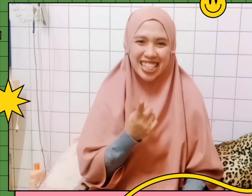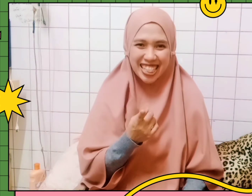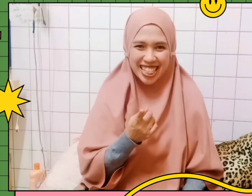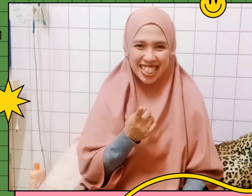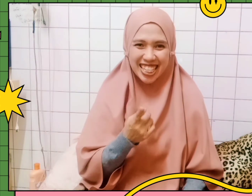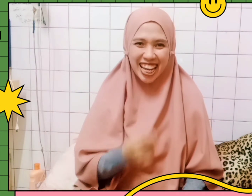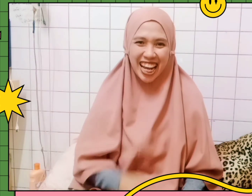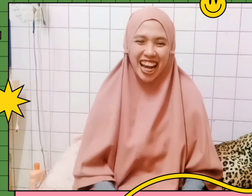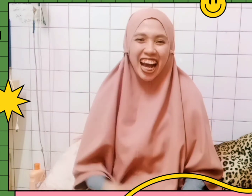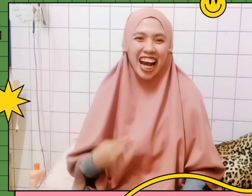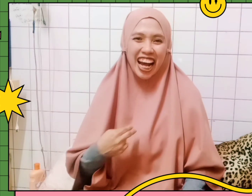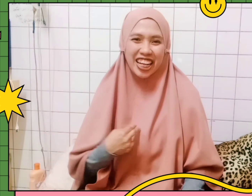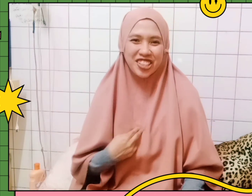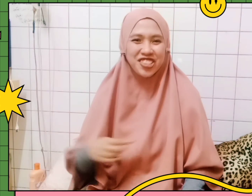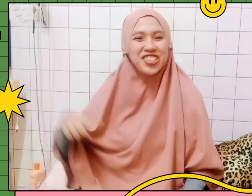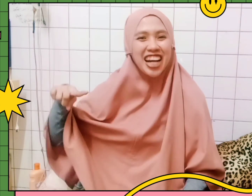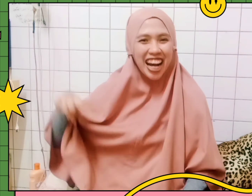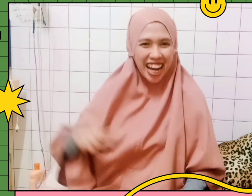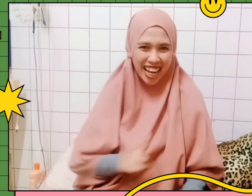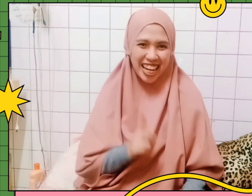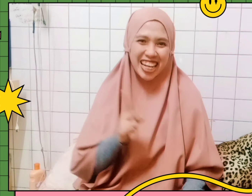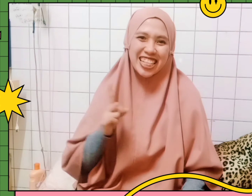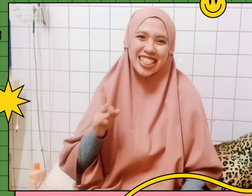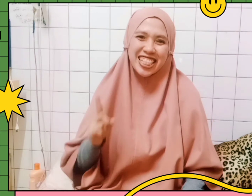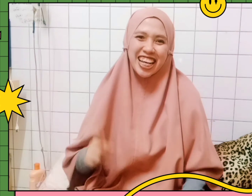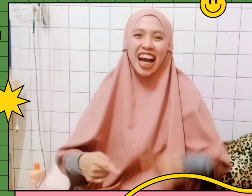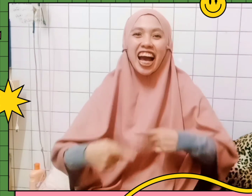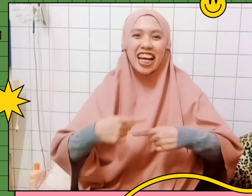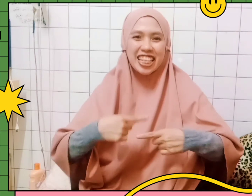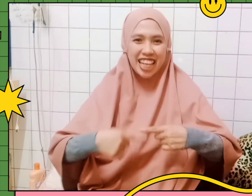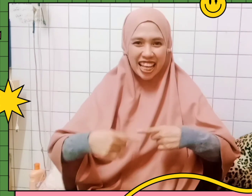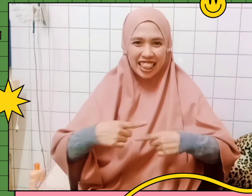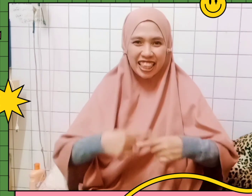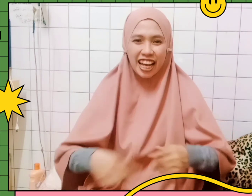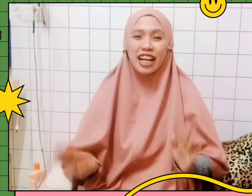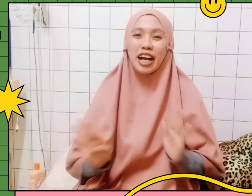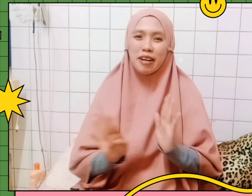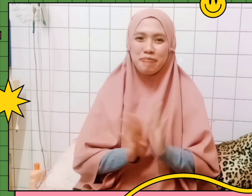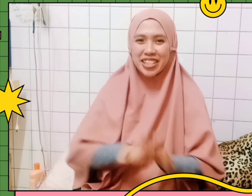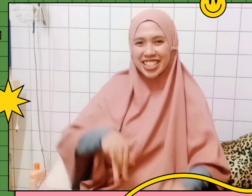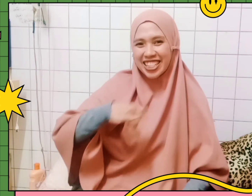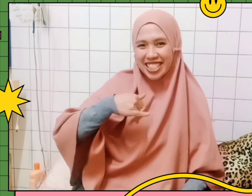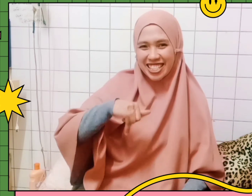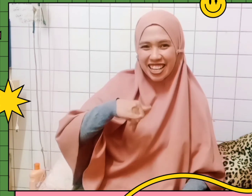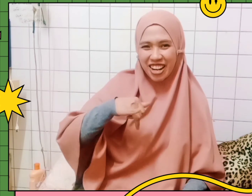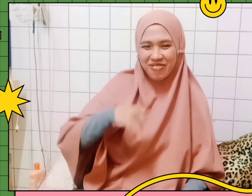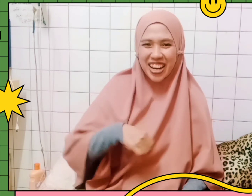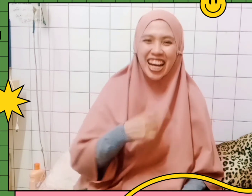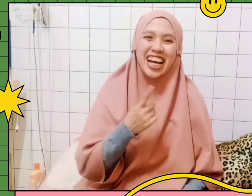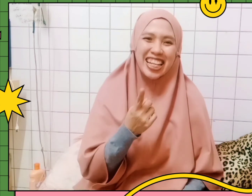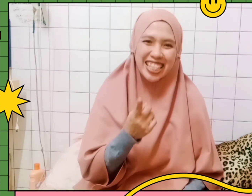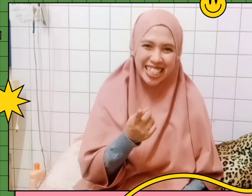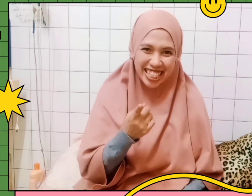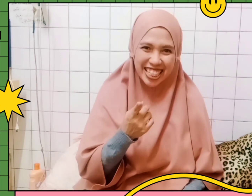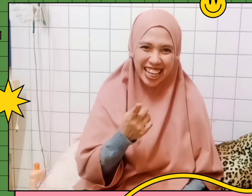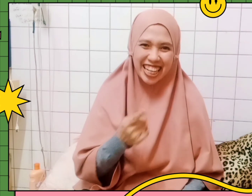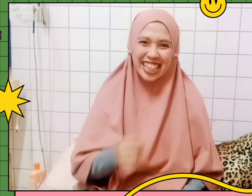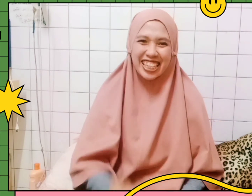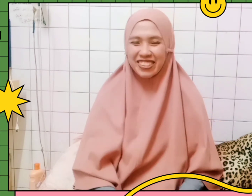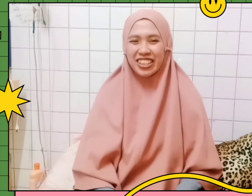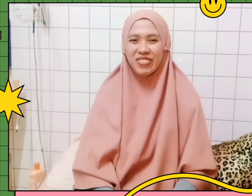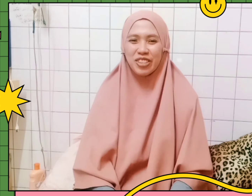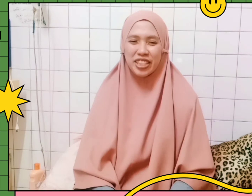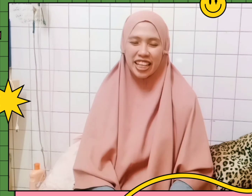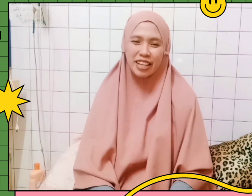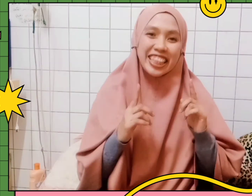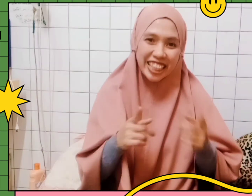bersama dia. Aku hanya datang bersama dia